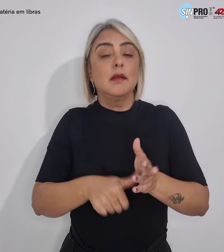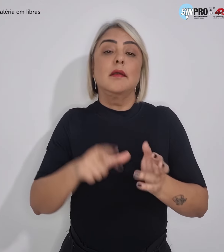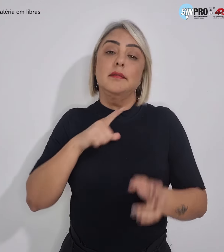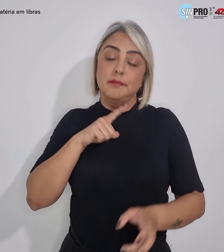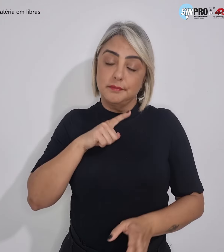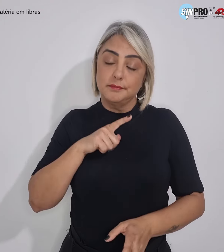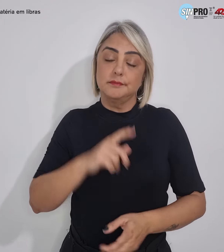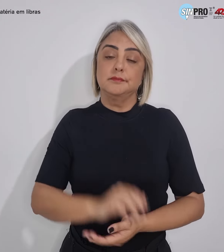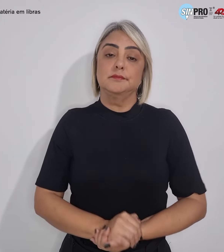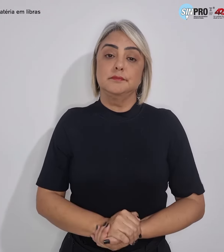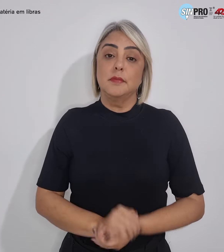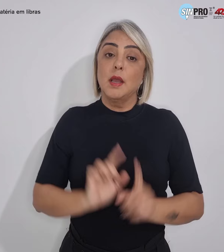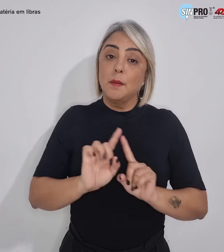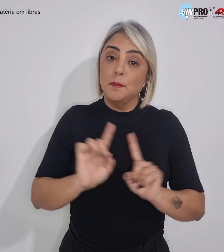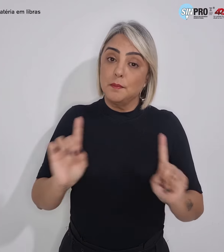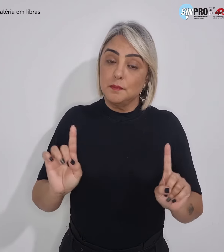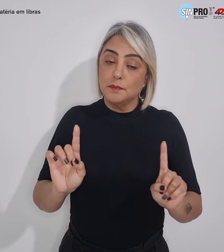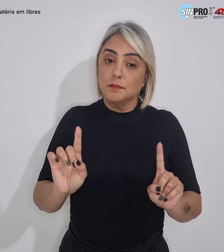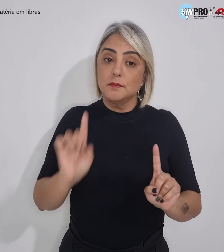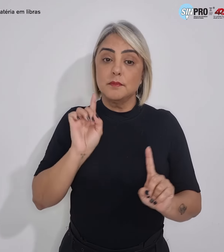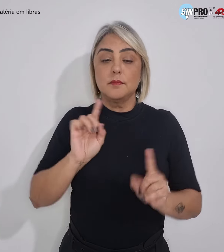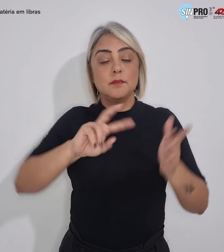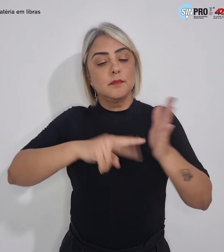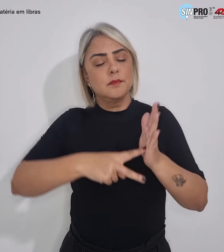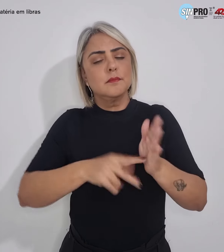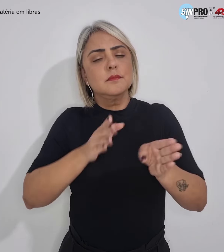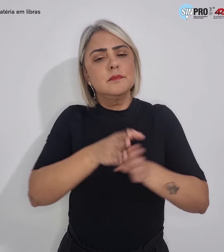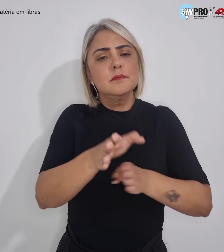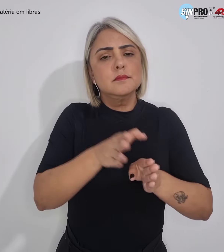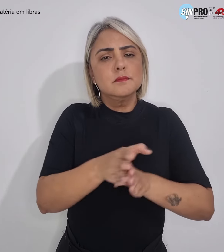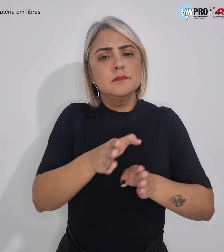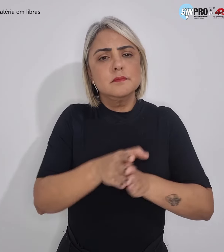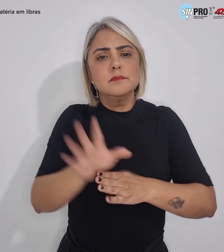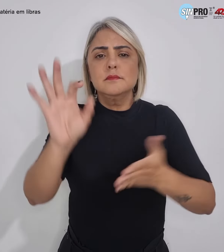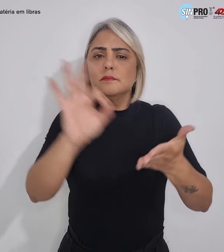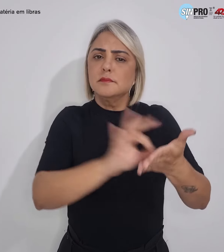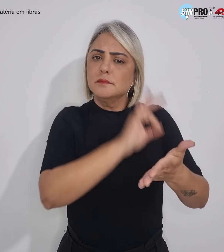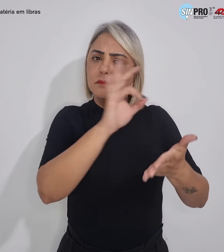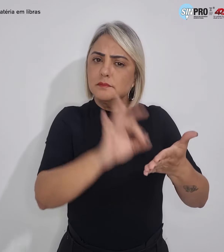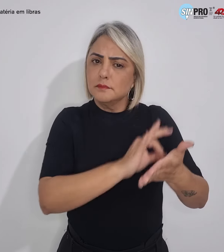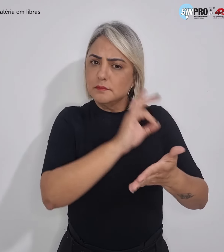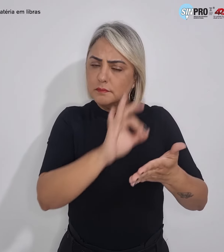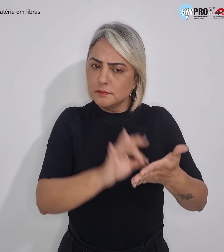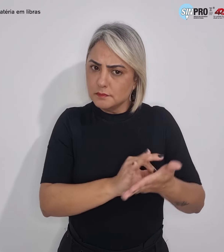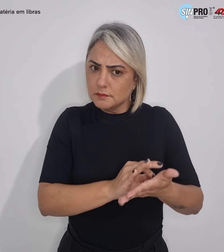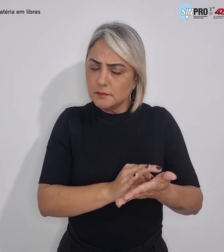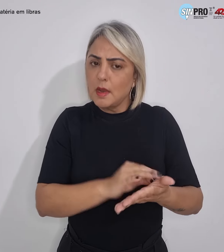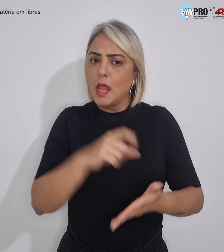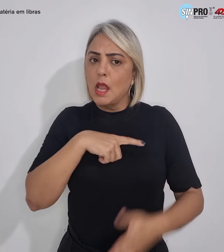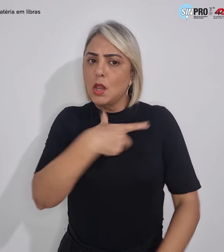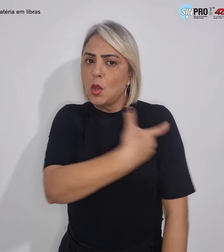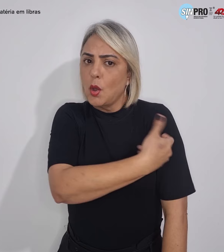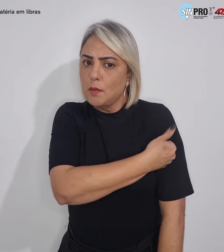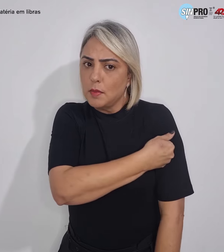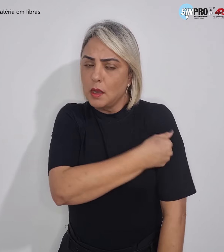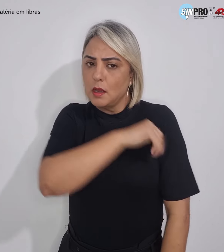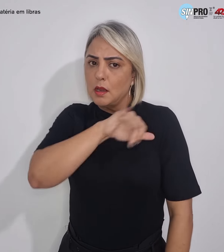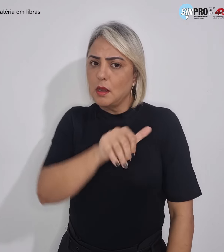Em virtude disso, o Simpro orienta que filiados e filiadas que tomaram vacina da Janssen